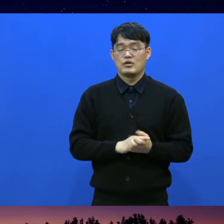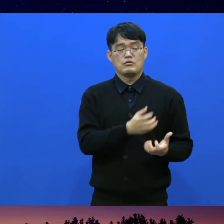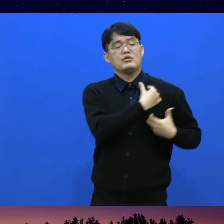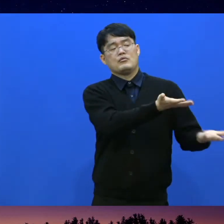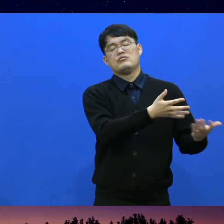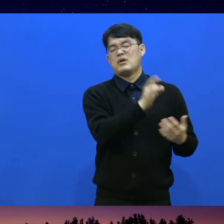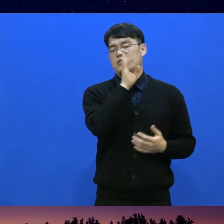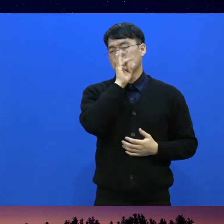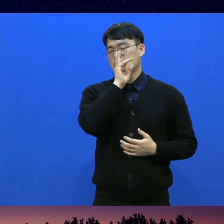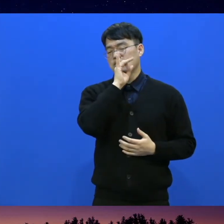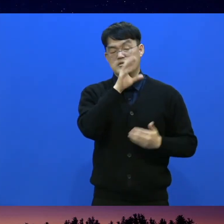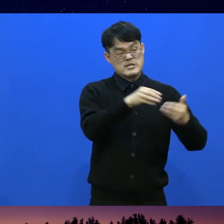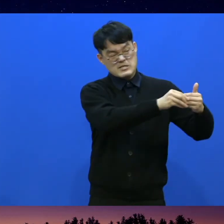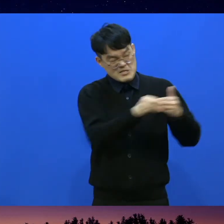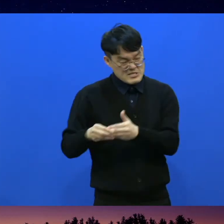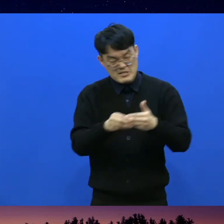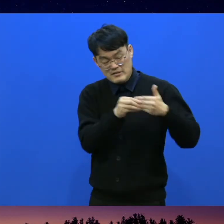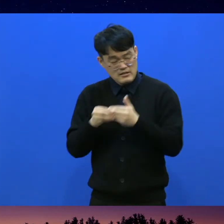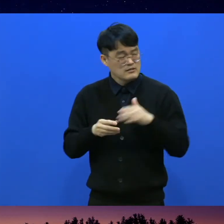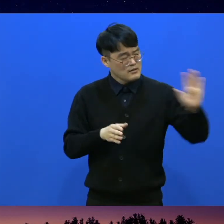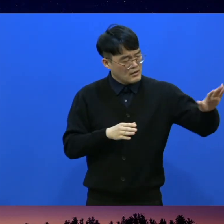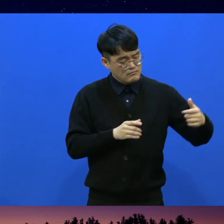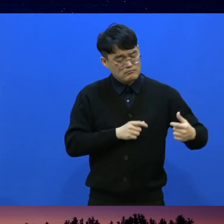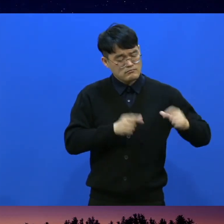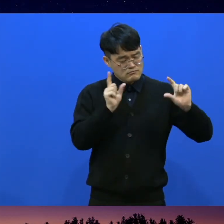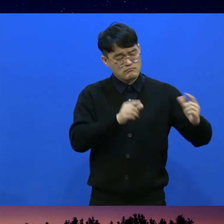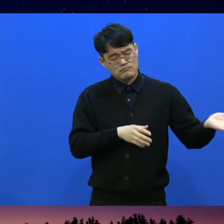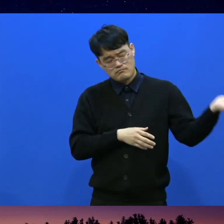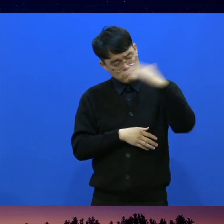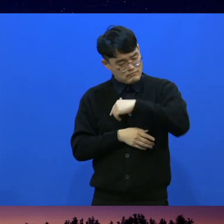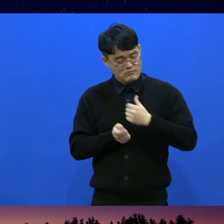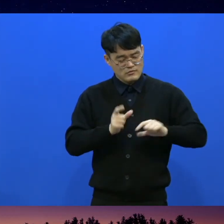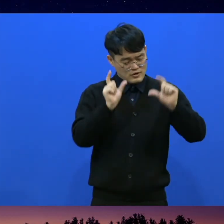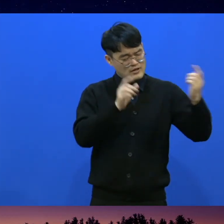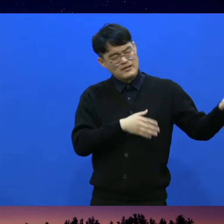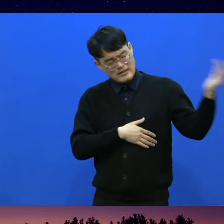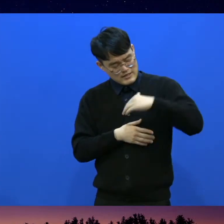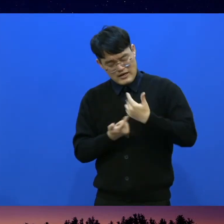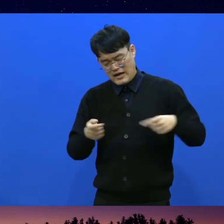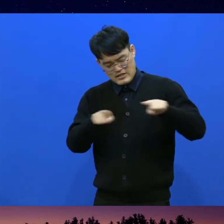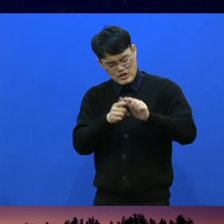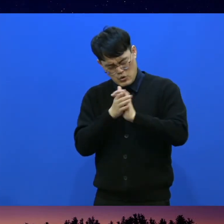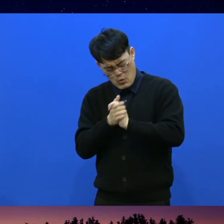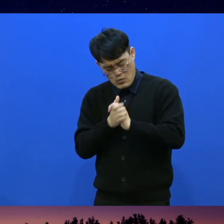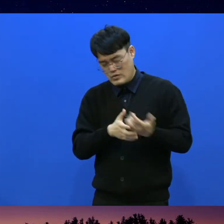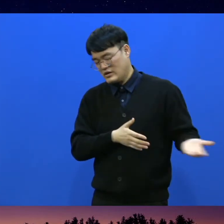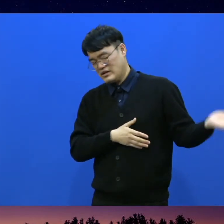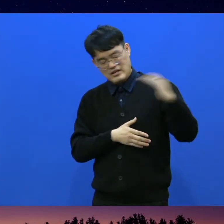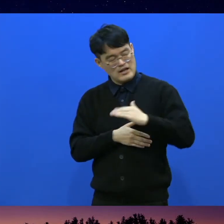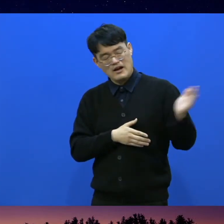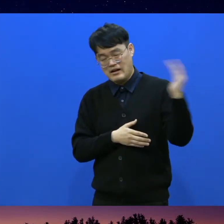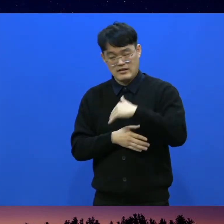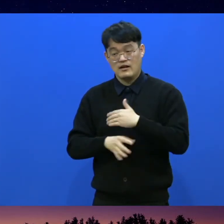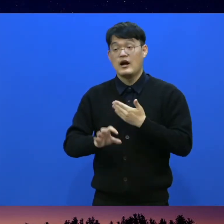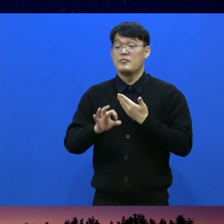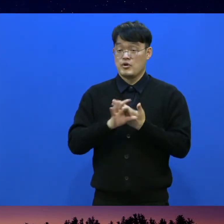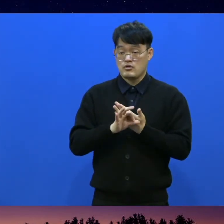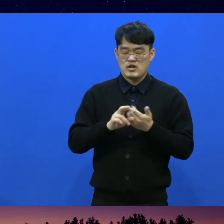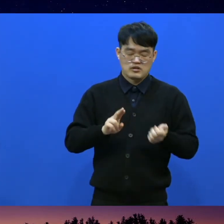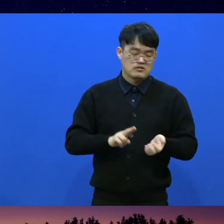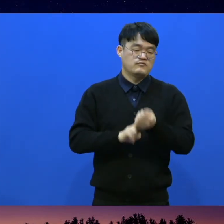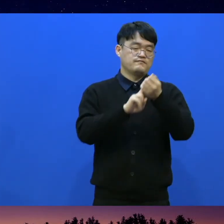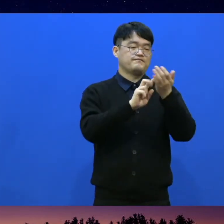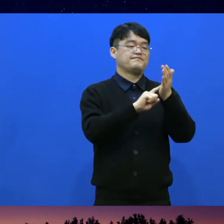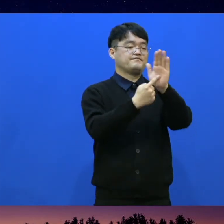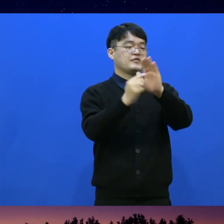데리고 오셔야 돼요. 그래서 철야에 가자. 철야에 가자. 철야에 가서 기도하자. 같이 기도하자. 그러면 기적이 일어날